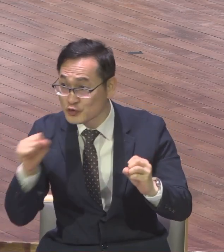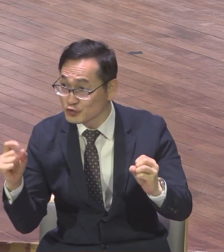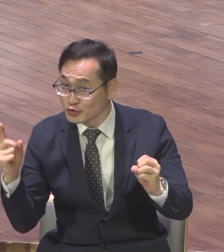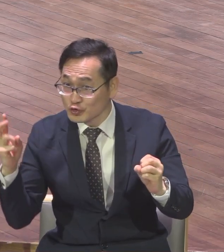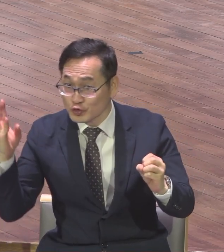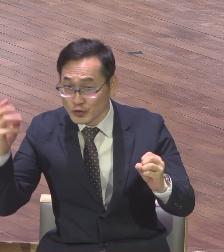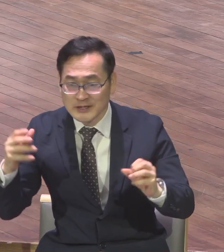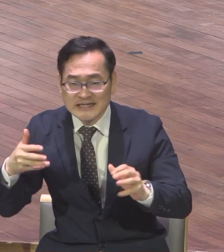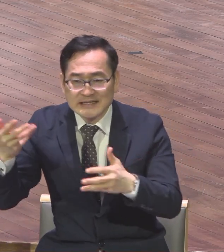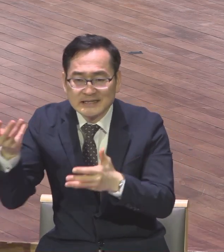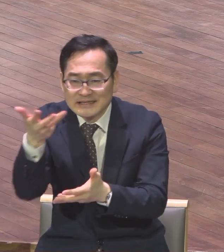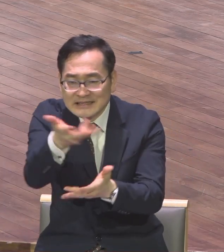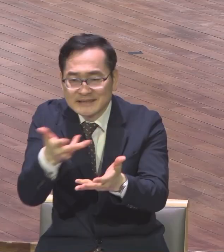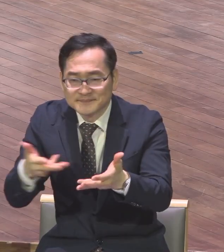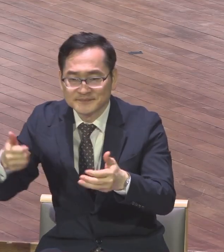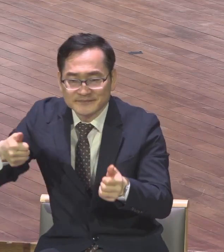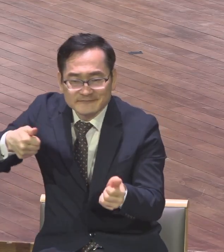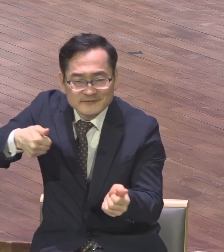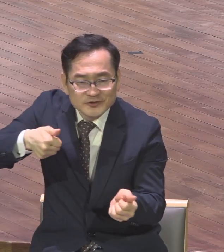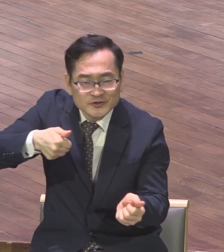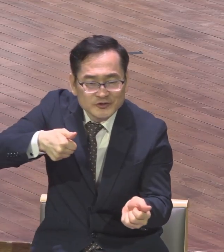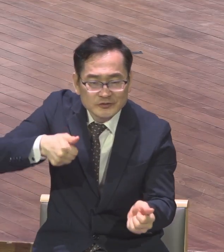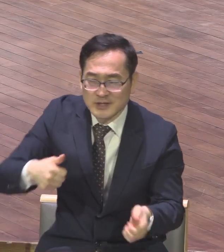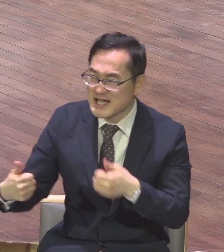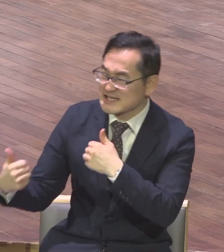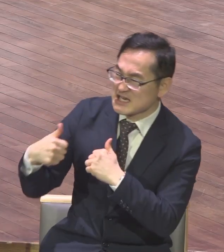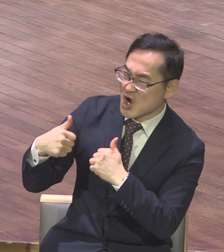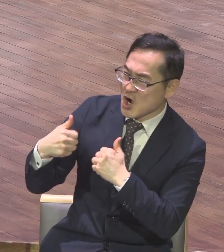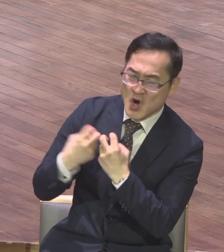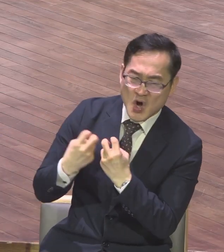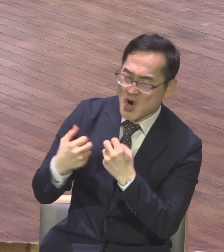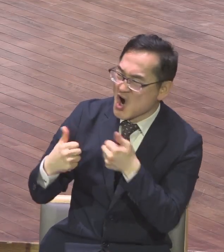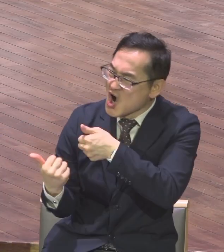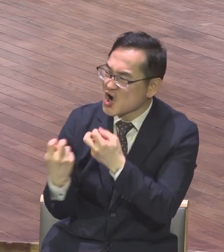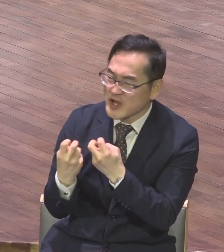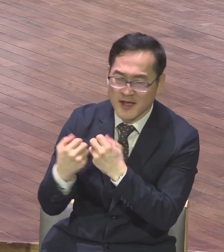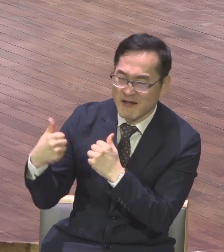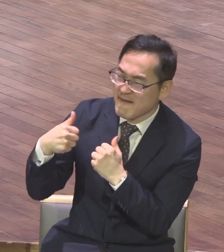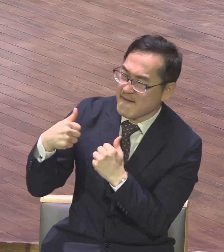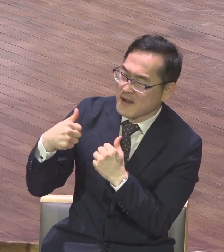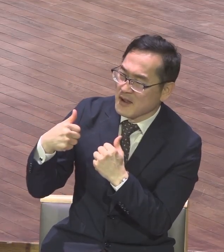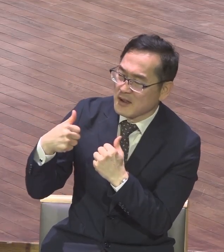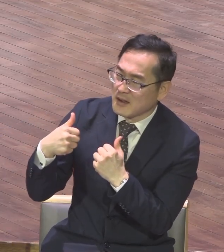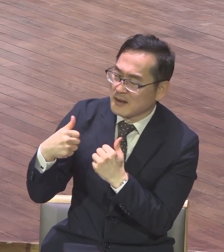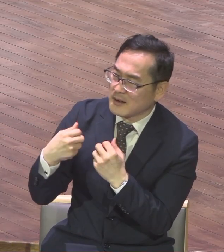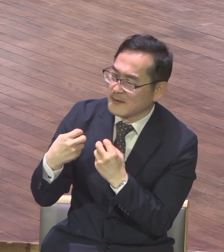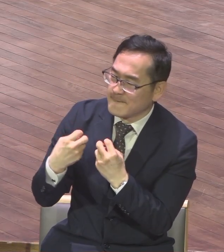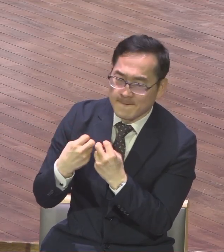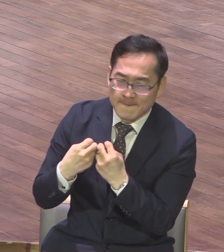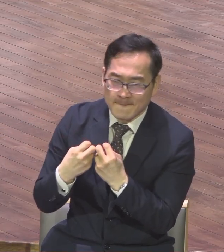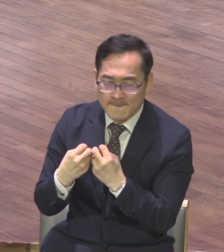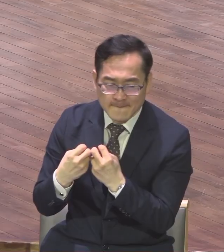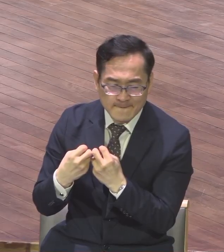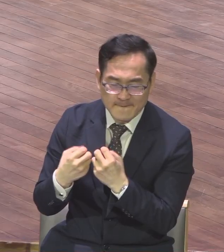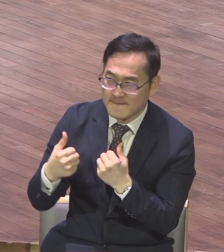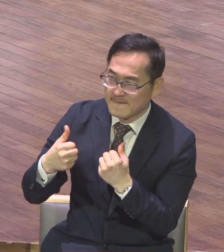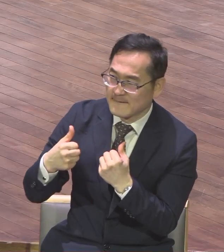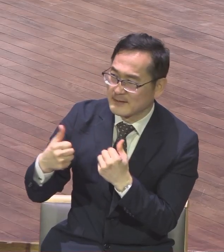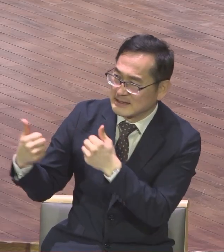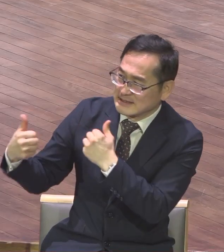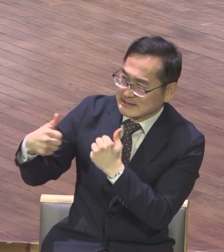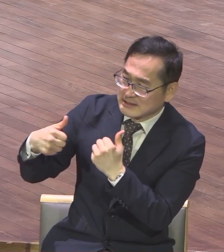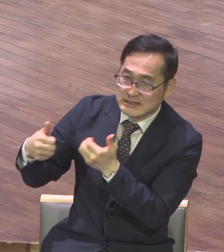근데 그 흐름을 이어가고 있어요. 그런데 반대로 지고 있는 팀이 있어요. 이 지고 있는 팀은요, 어떻게 합니까?